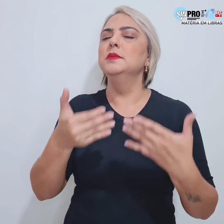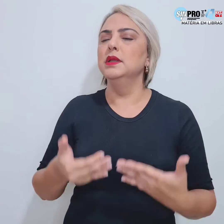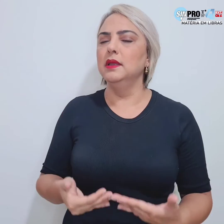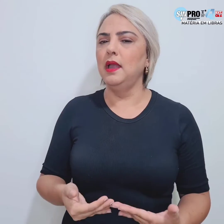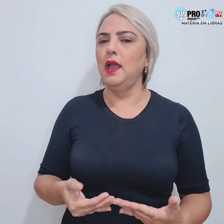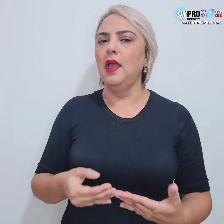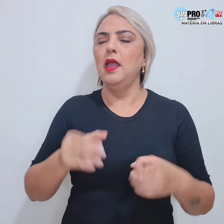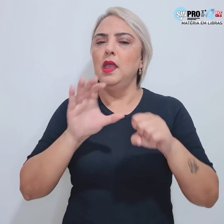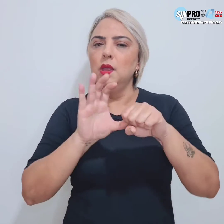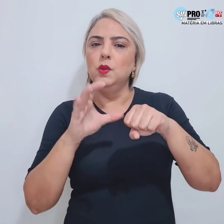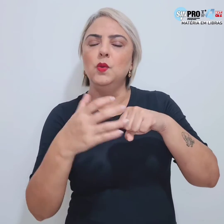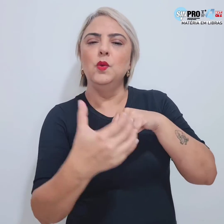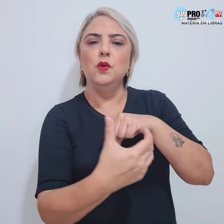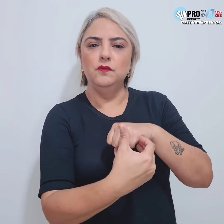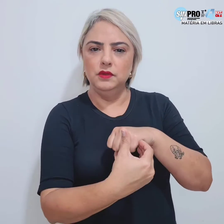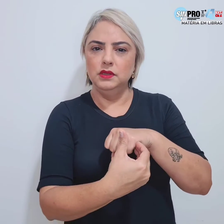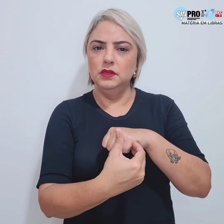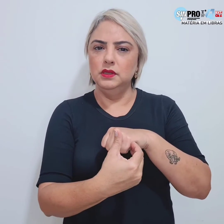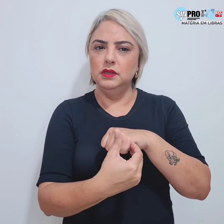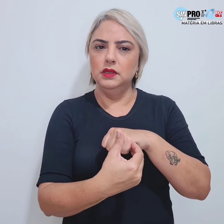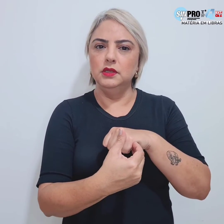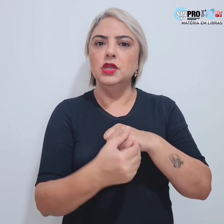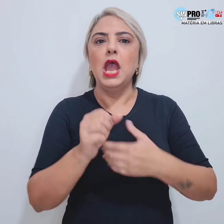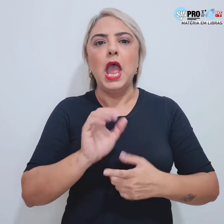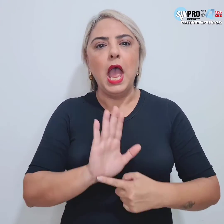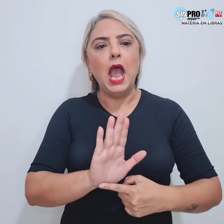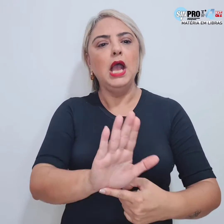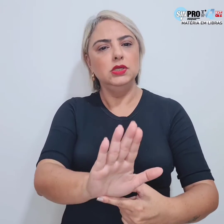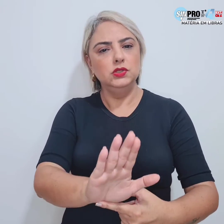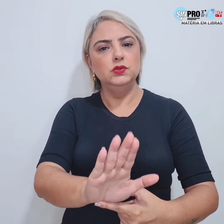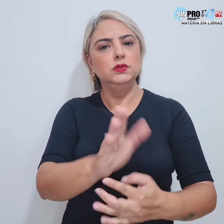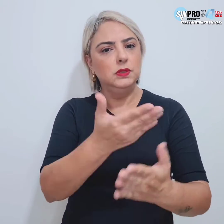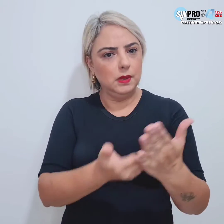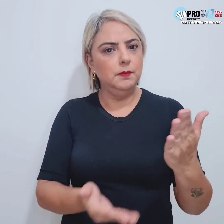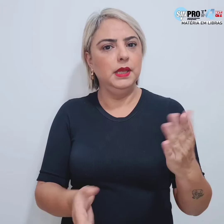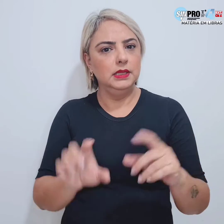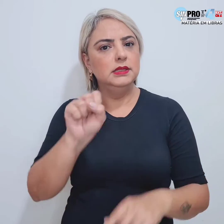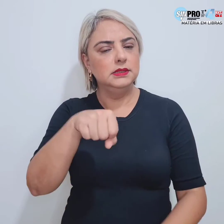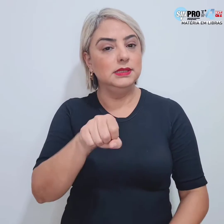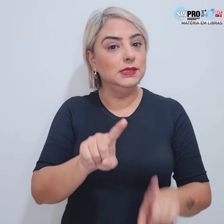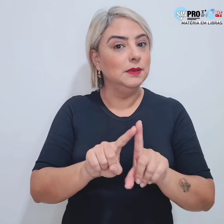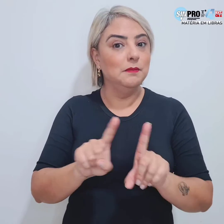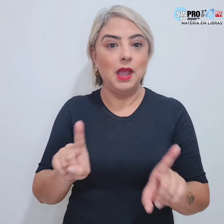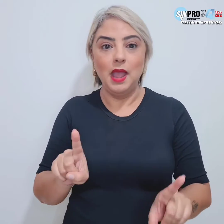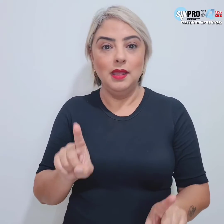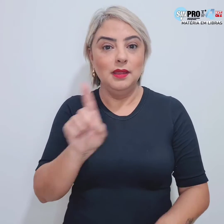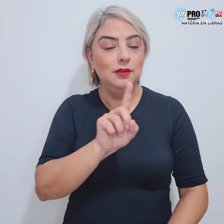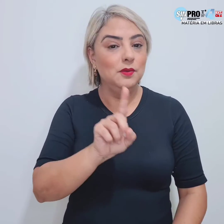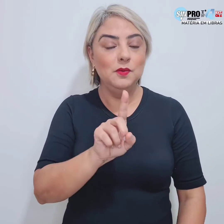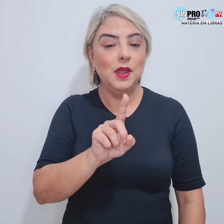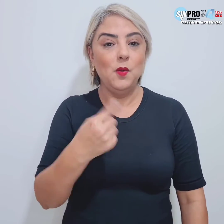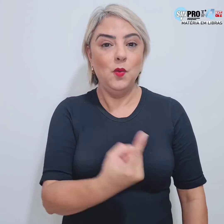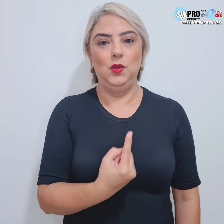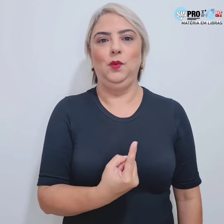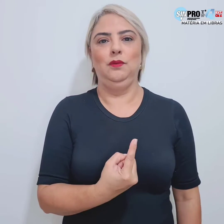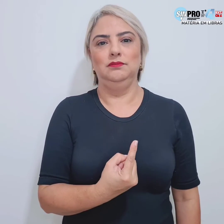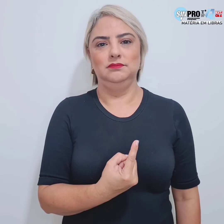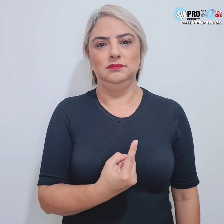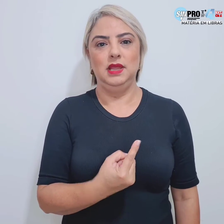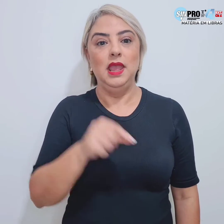o Covid-19 colabora com essa perda, porém, não é determinante. Ele é,